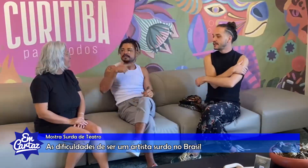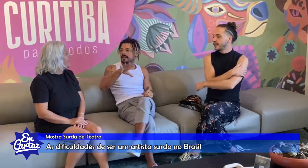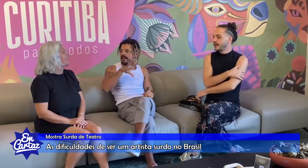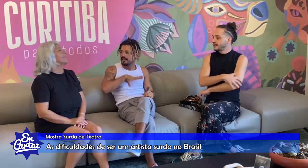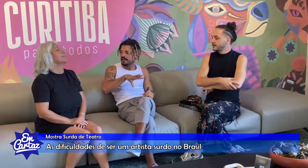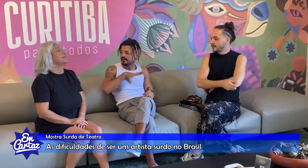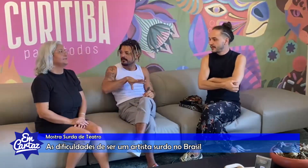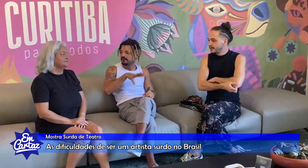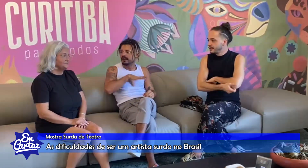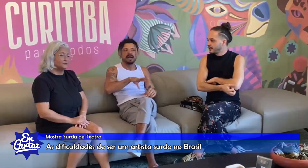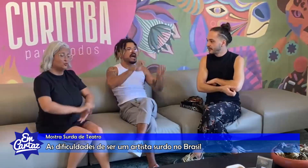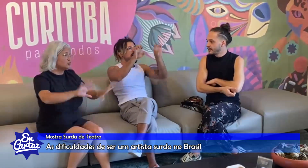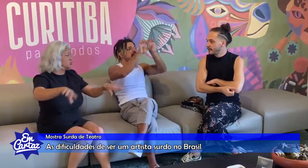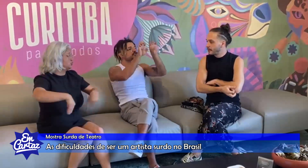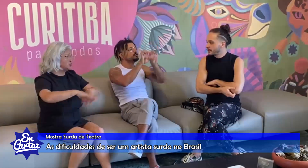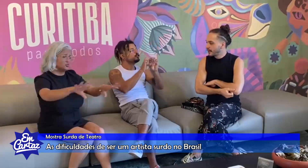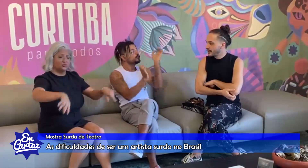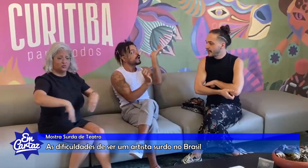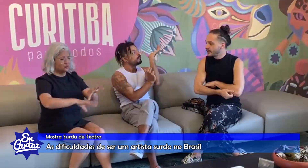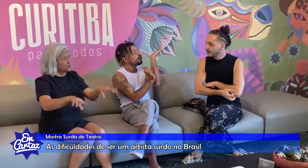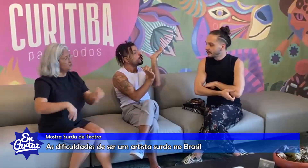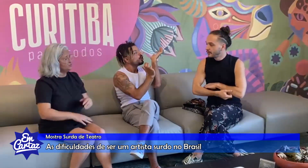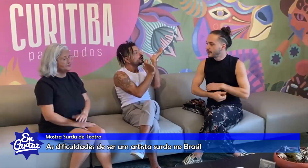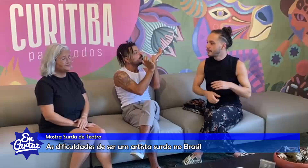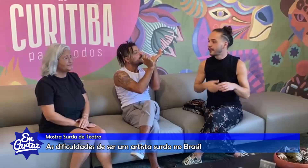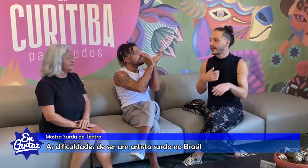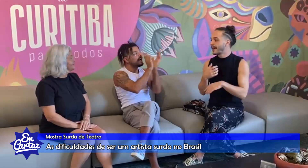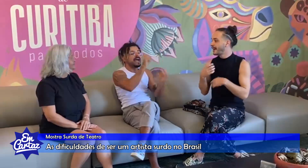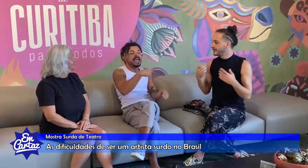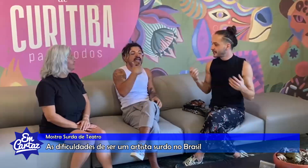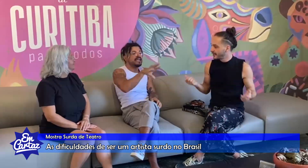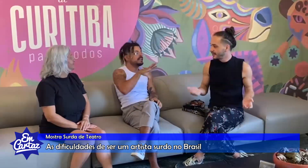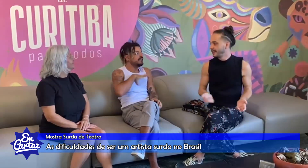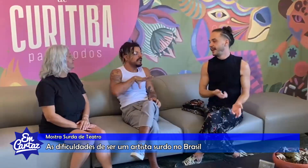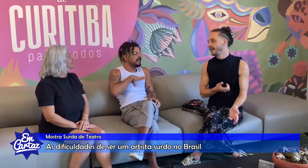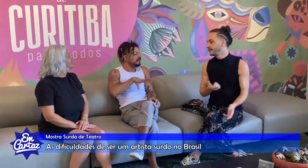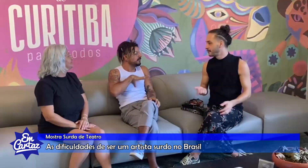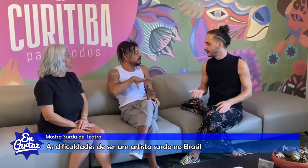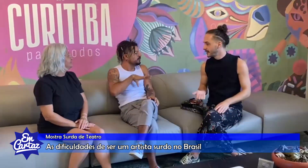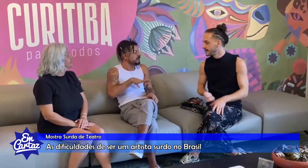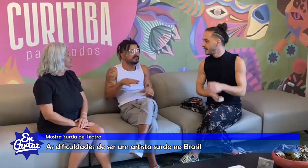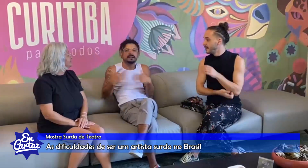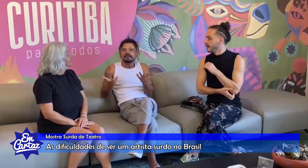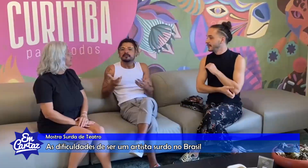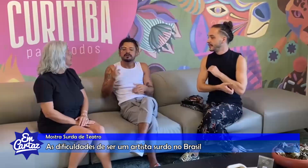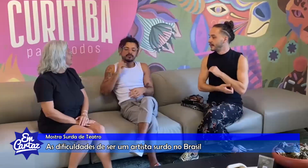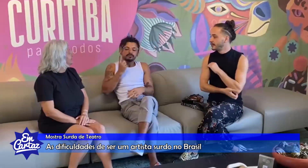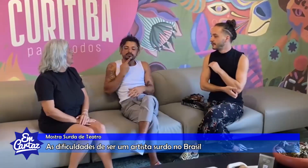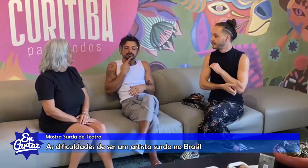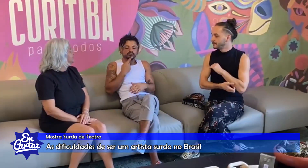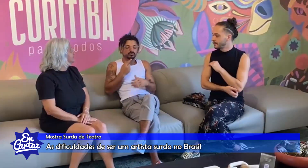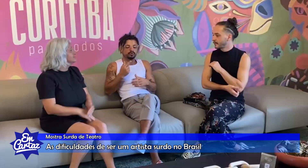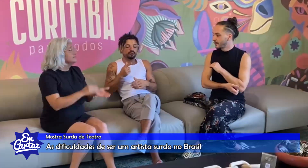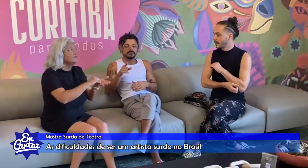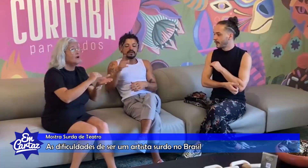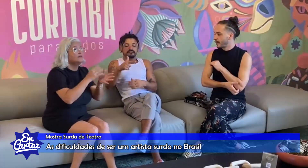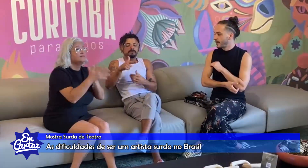né, são todas em língua portuguesa, a estrutura burocrática é em língua portuguesa. Então, as